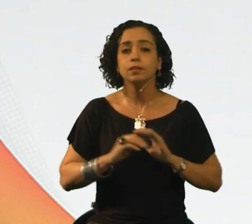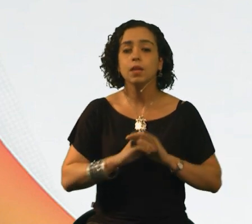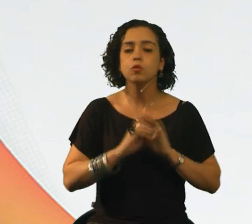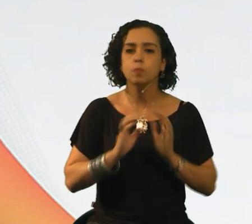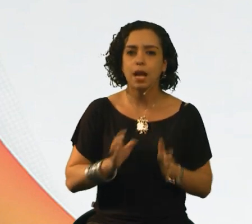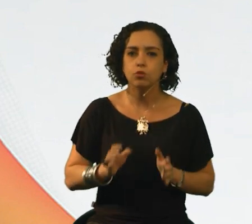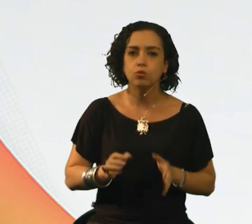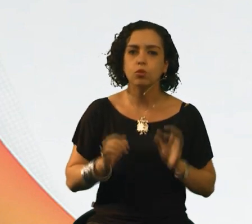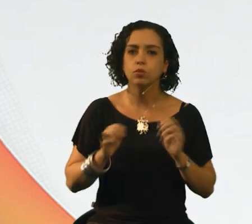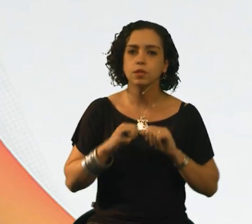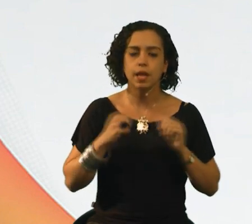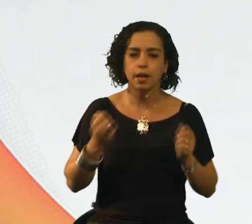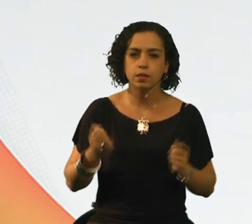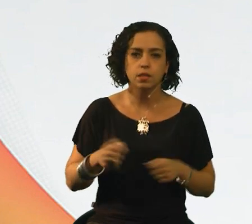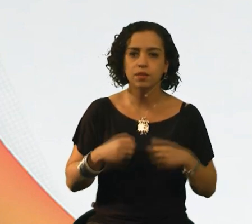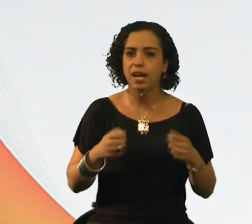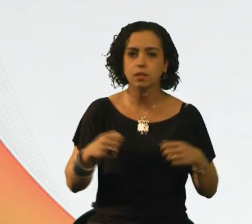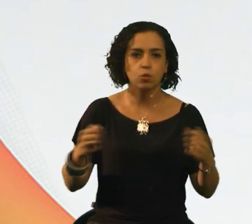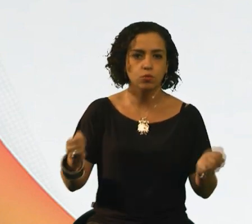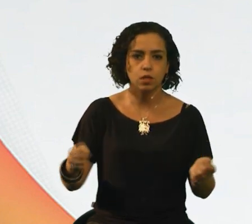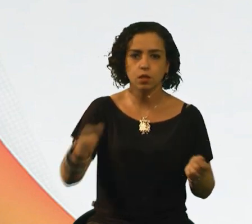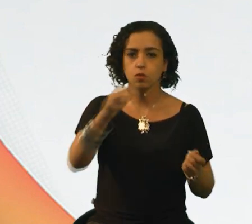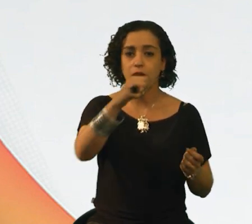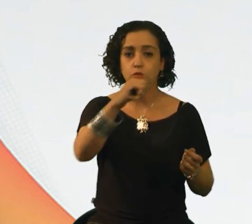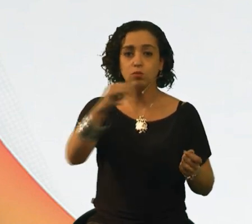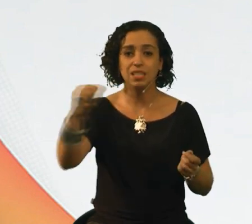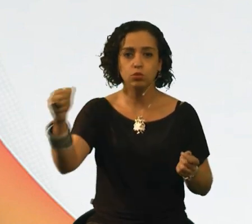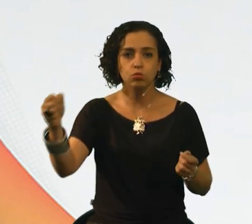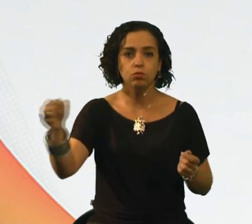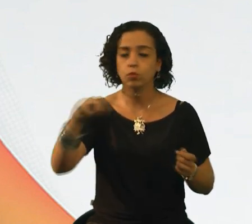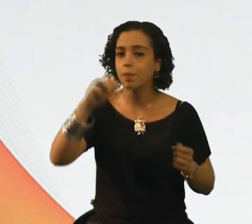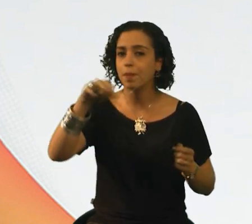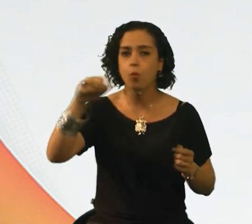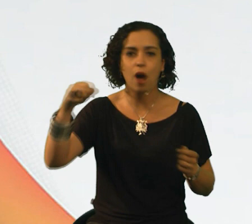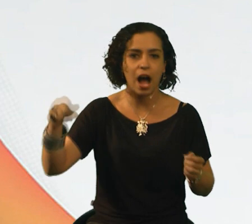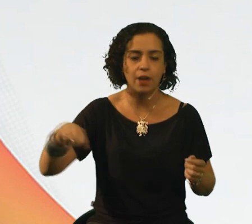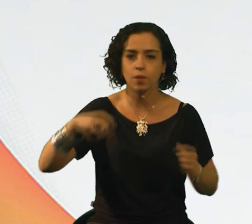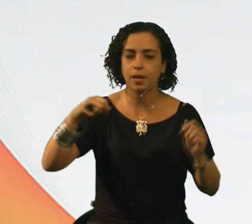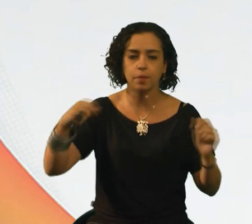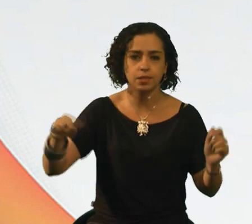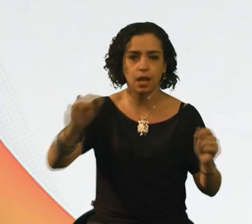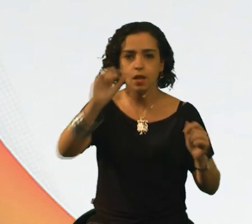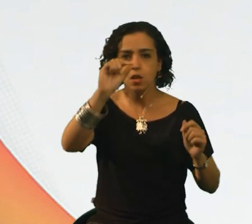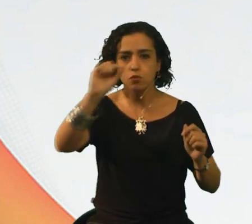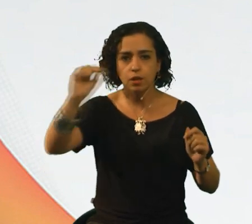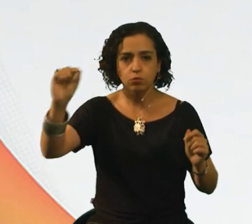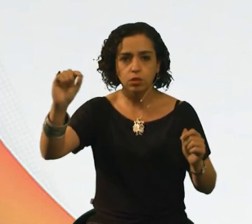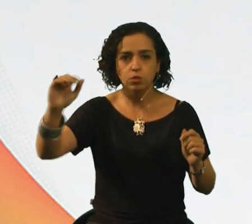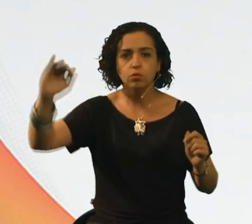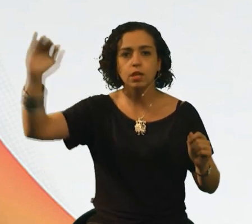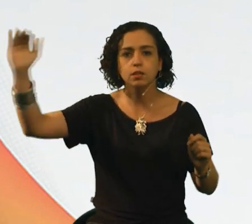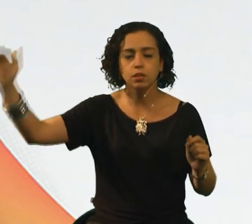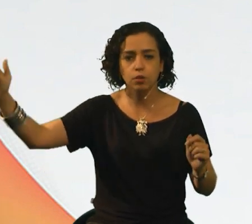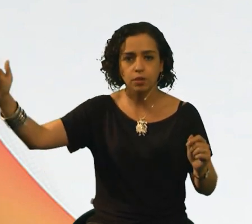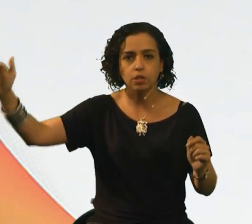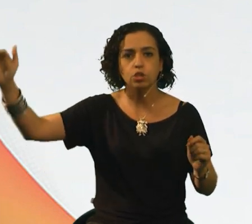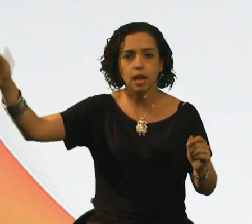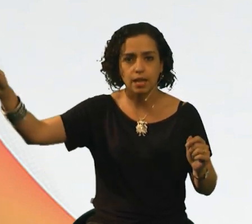em termos práticos, quando você erra, escrevi casa com Z, eu faço um risco, não é para borrar, não é para rabiscar. Eu faço um risco e reescrevo à frente,